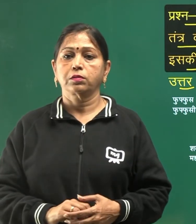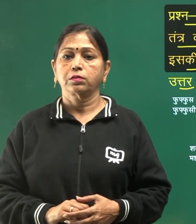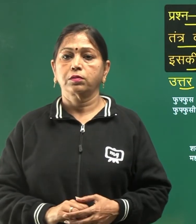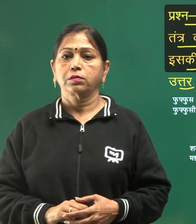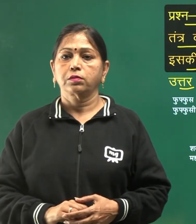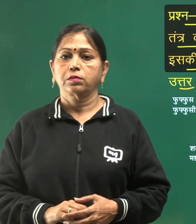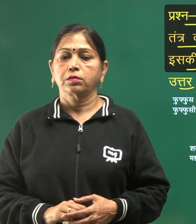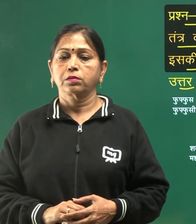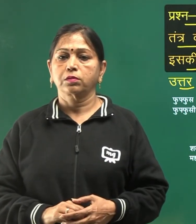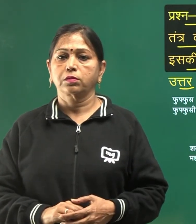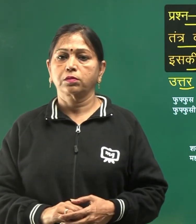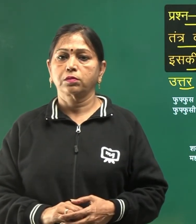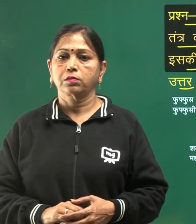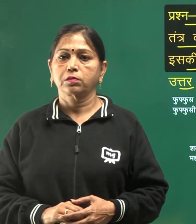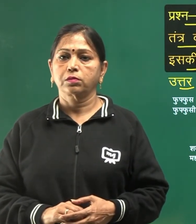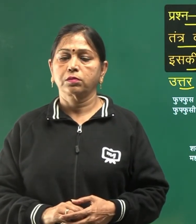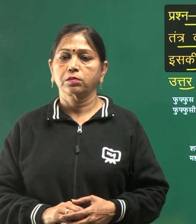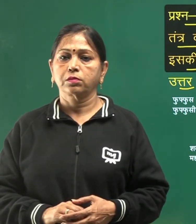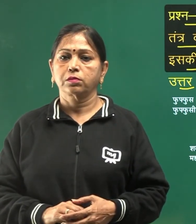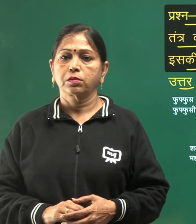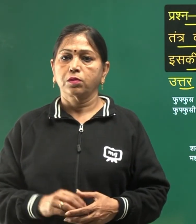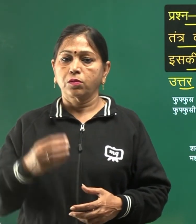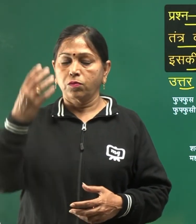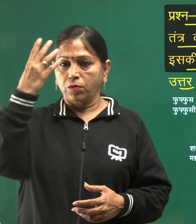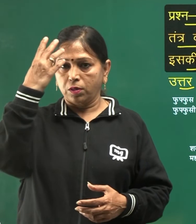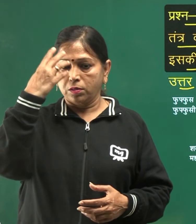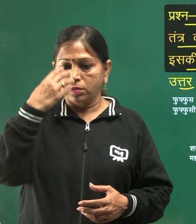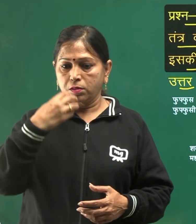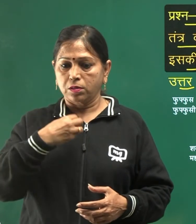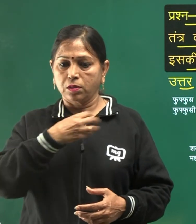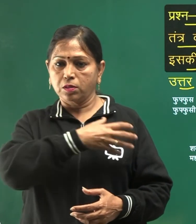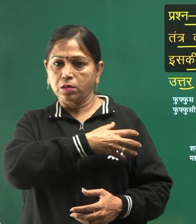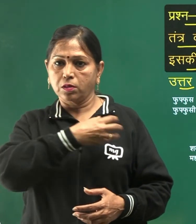वहाँ से अशुद्ध होकर वापिस हृदय में आता है।